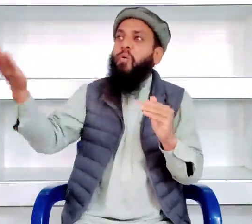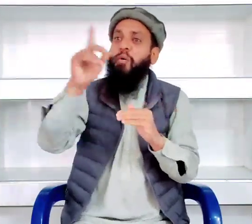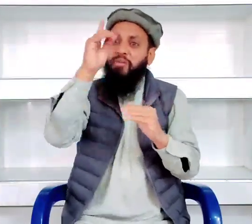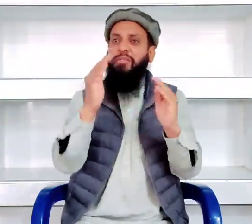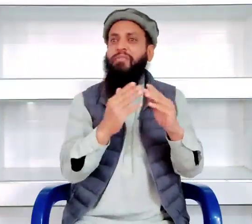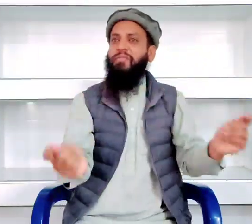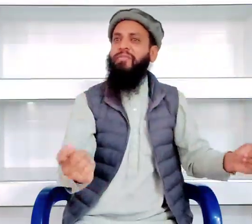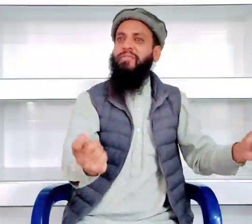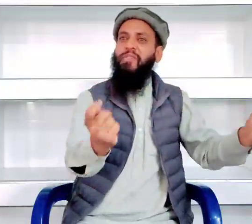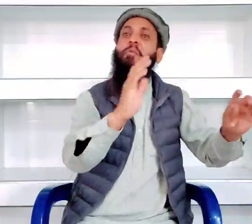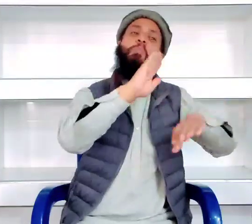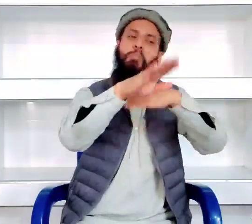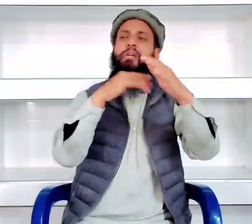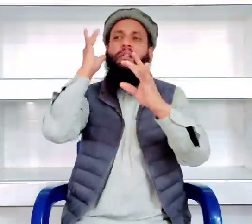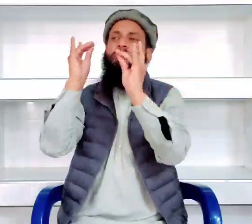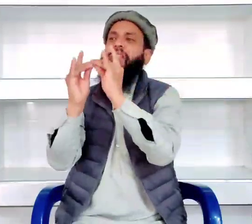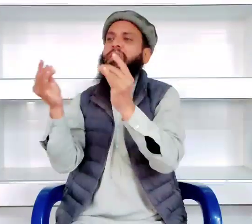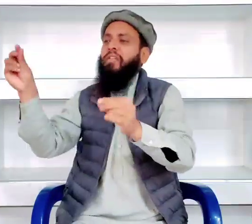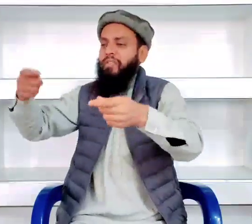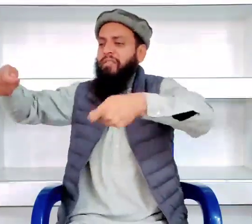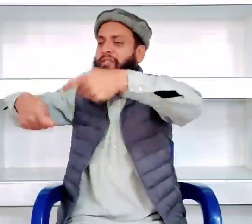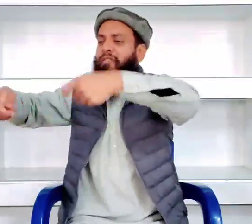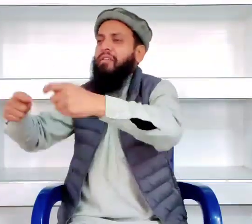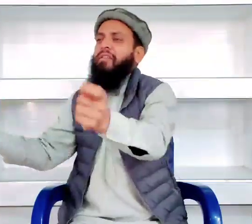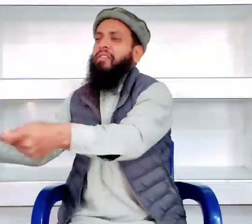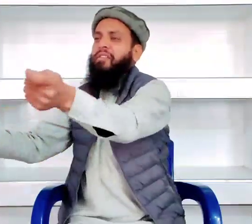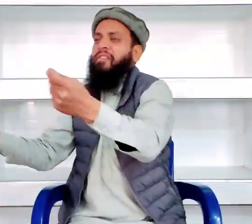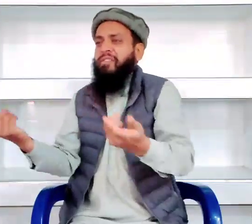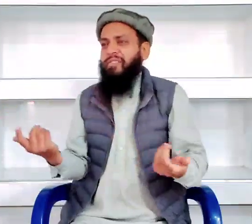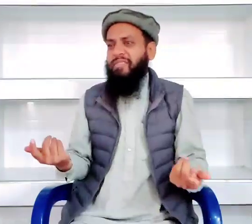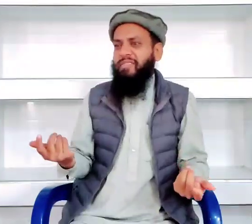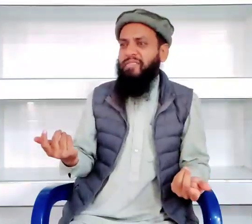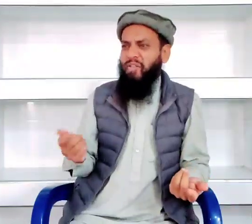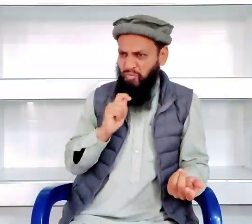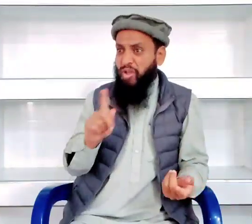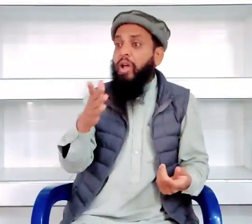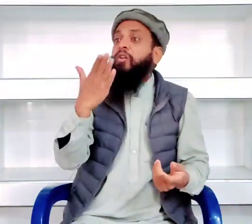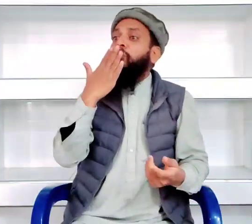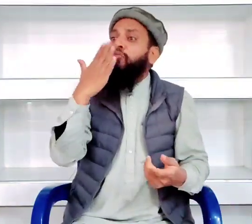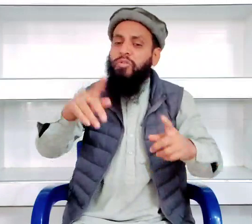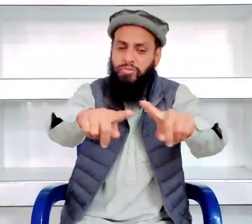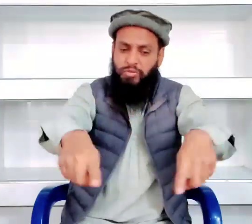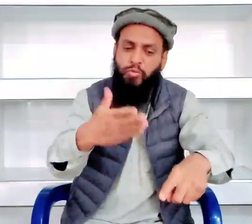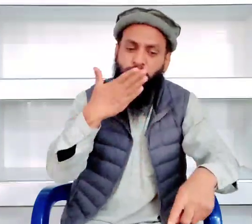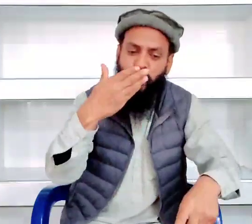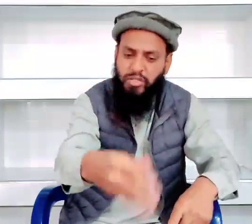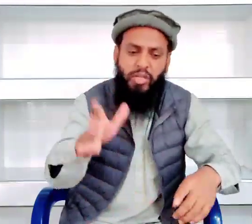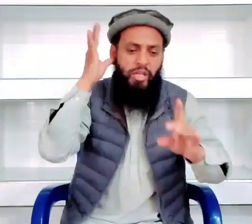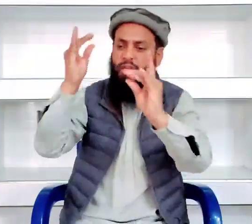ਮਸਜਿਦ ਵਾਸਤੇ ਜਗ੍ਹਾ ਜਿਹੜੀ ਉਹ ਰੱਖੀ ਜਾਏ ਕੋਈ ਸਕੂਲ ਵਾਸਤੇ ਰੱਖੀ ਜਾਏ ਕੋਈ ਹਸਪਤਾਲ ਵਾਸਤੇ ਰੱਖੀ ਜਾਏ ਇਹ ਚੀਜ਼ਾਂ ਬੁਨਿਆਦੀ ਨੇ ਔਰ ਇਹ